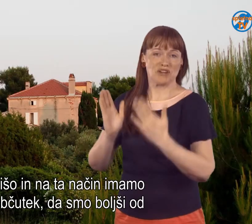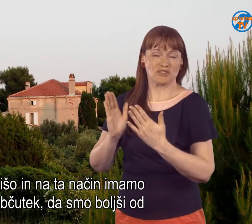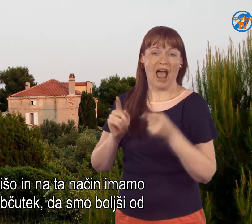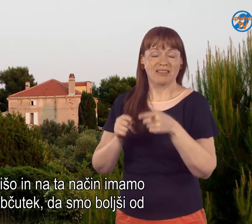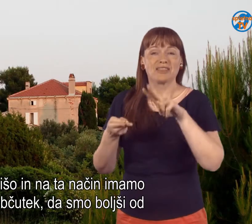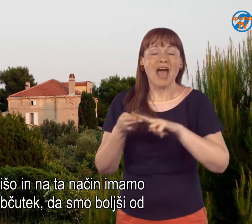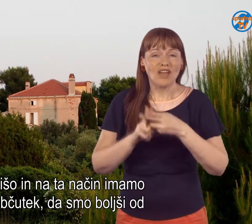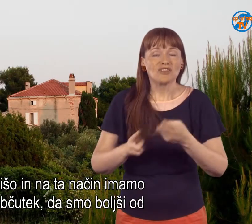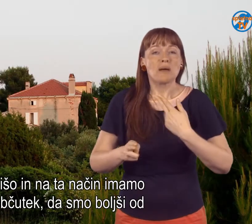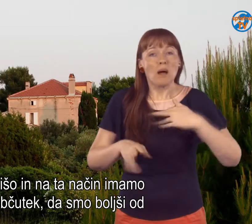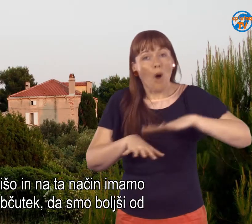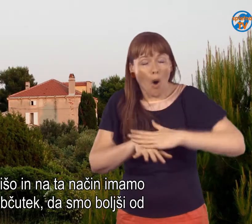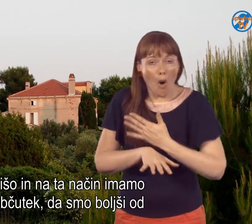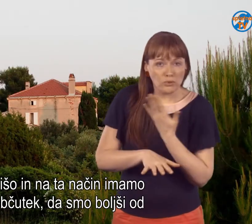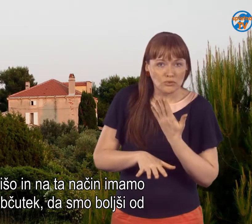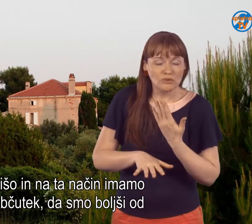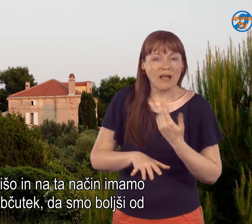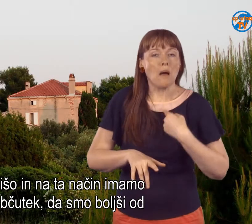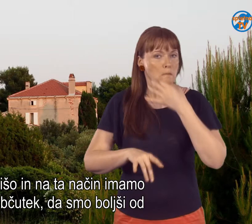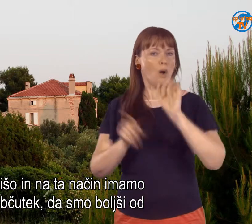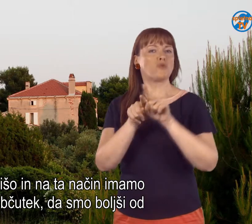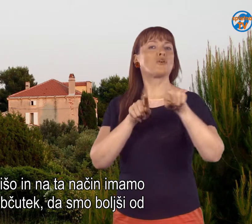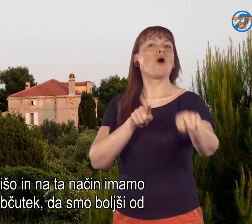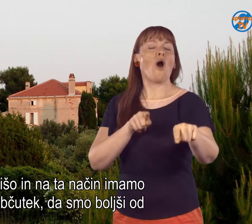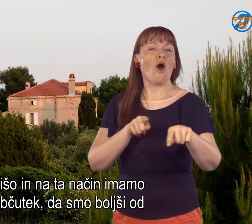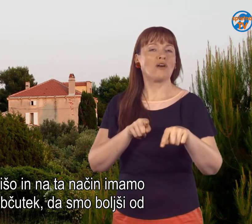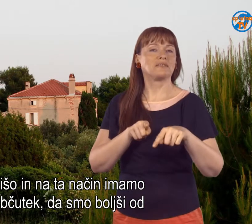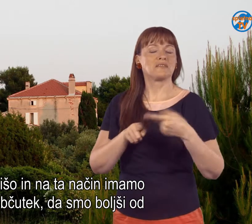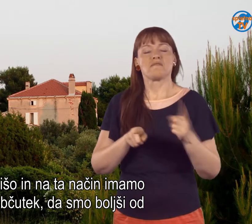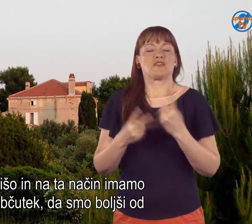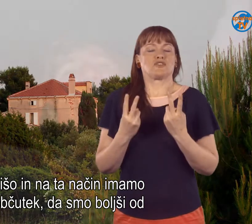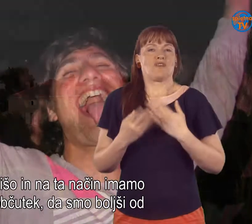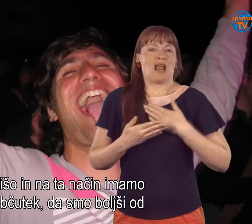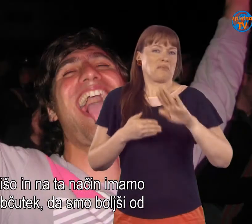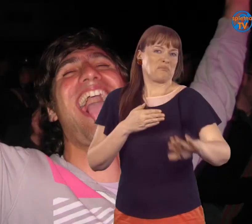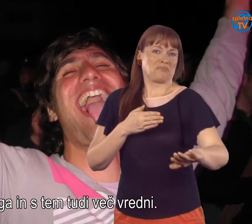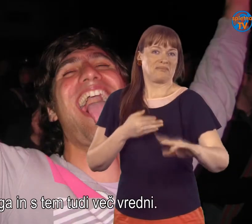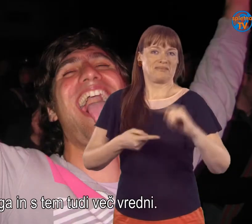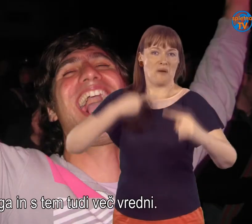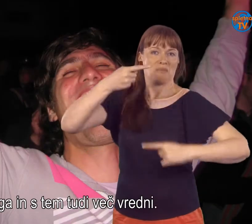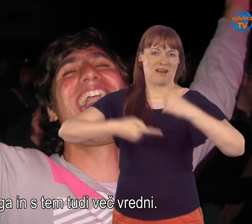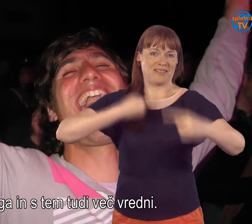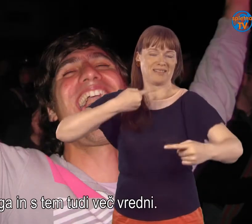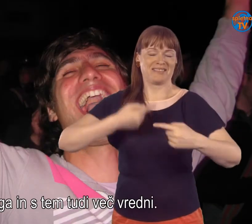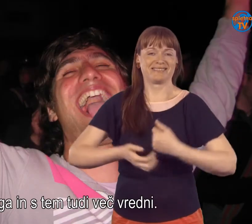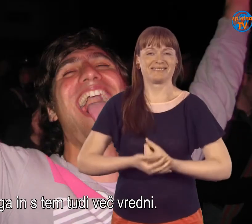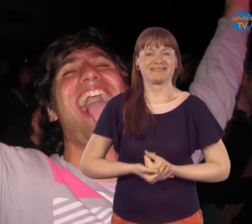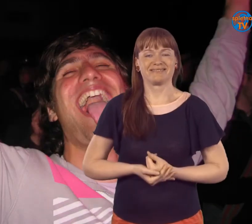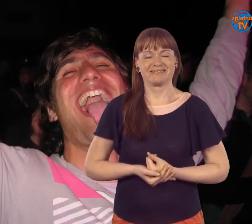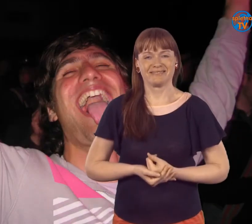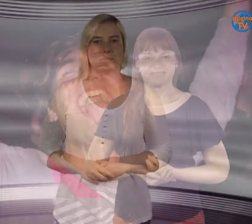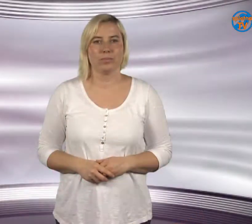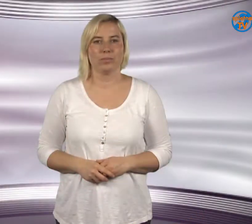hišo in na ta način imamo občutek, da smo pa zdaj mi boljši od njega in s tem več vredni.